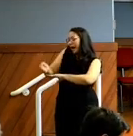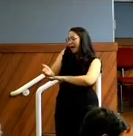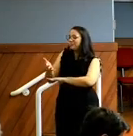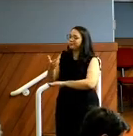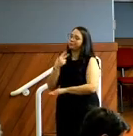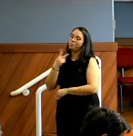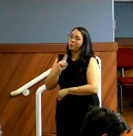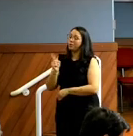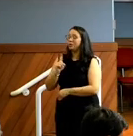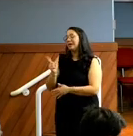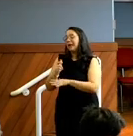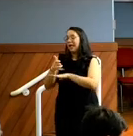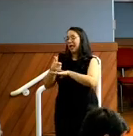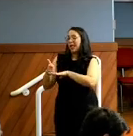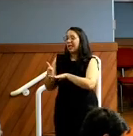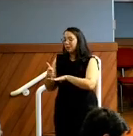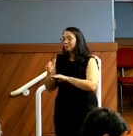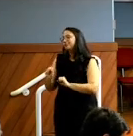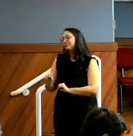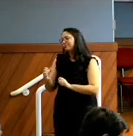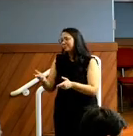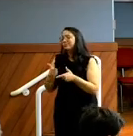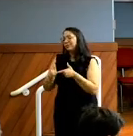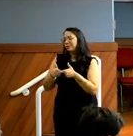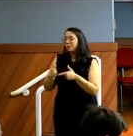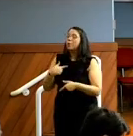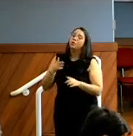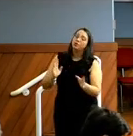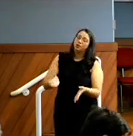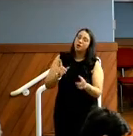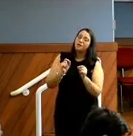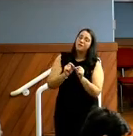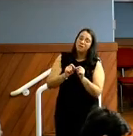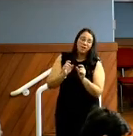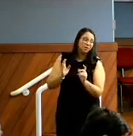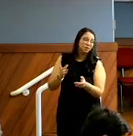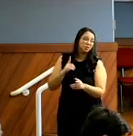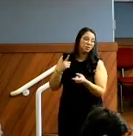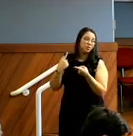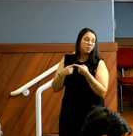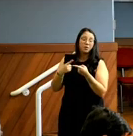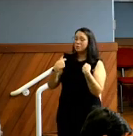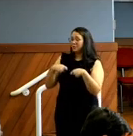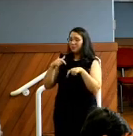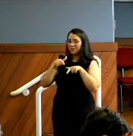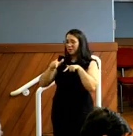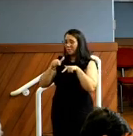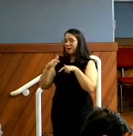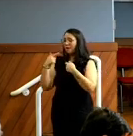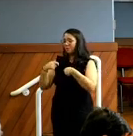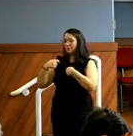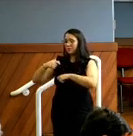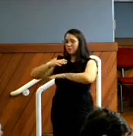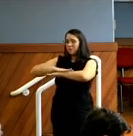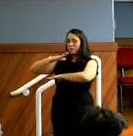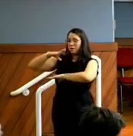simples. Não dá para colocar... E, gente, assim, nós já fizemos isso já. Por uma necessidade de trabalho que tinha que passar, nós